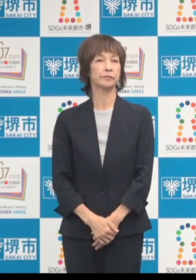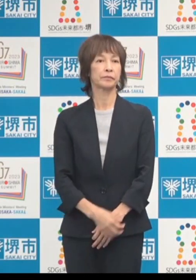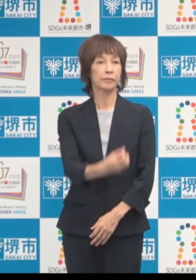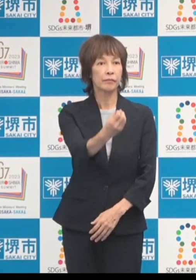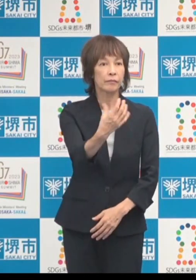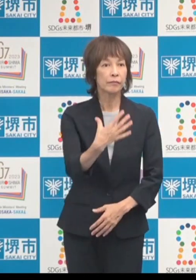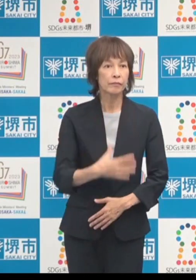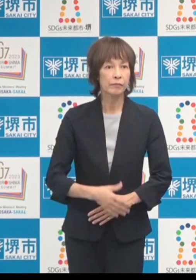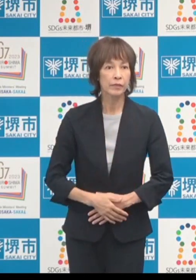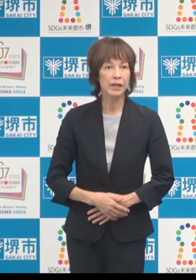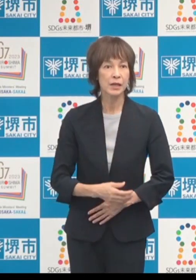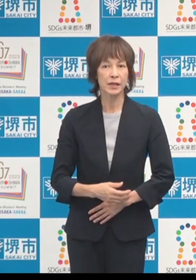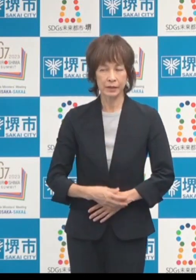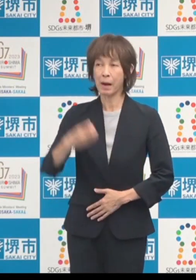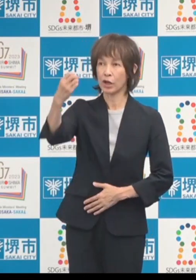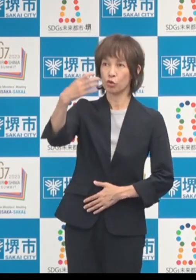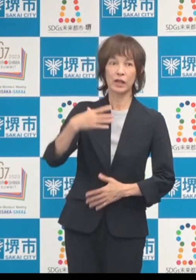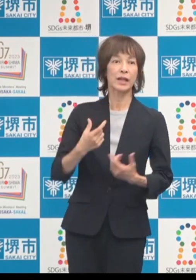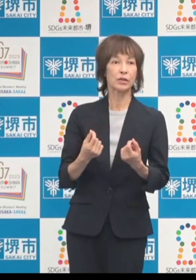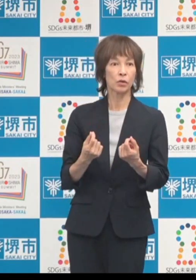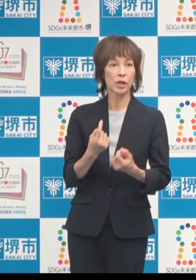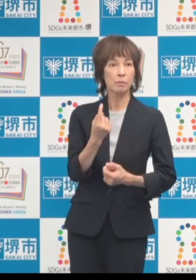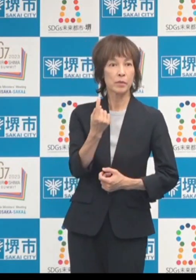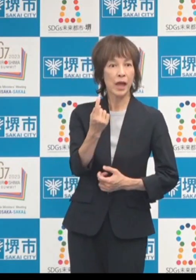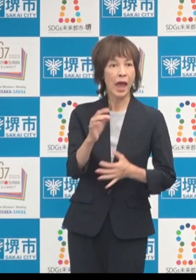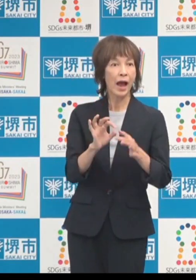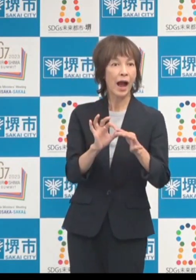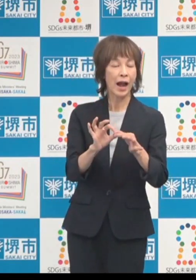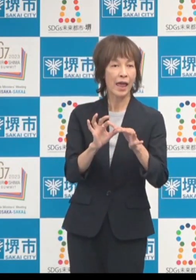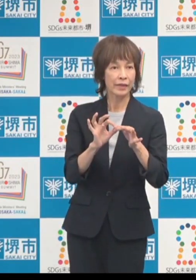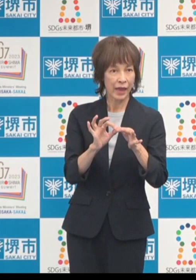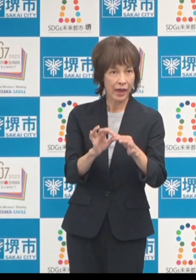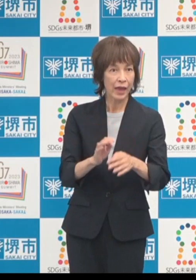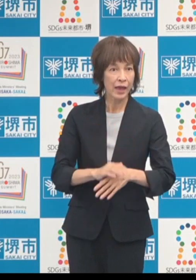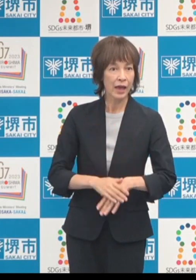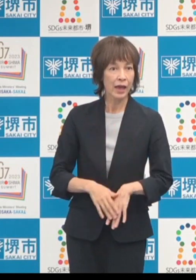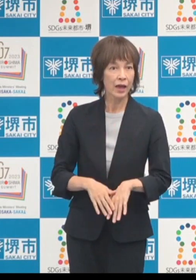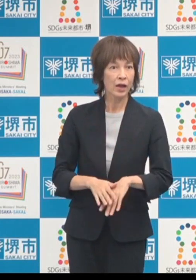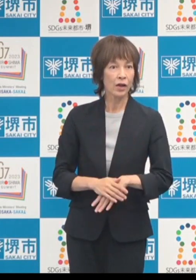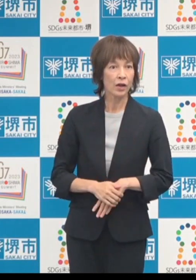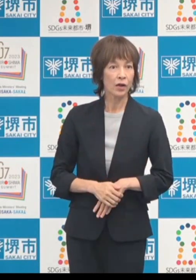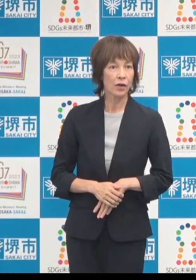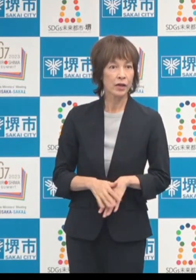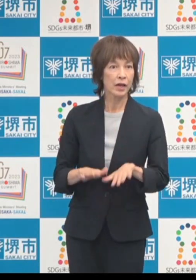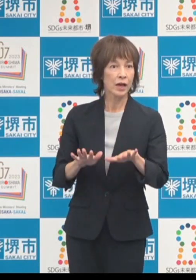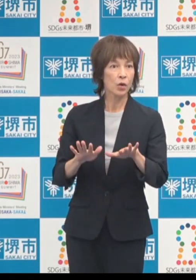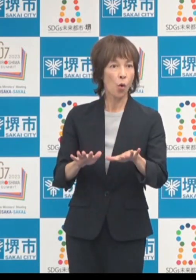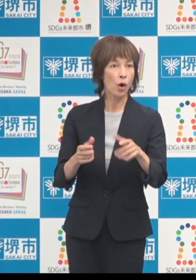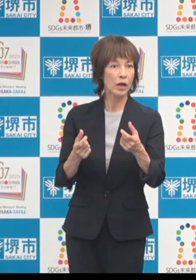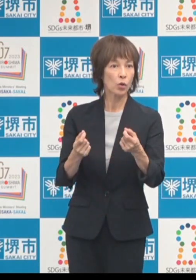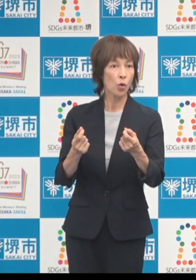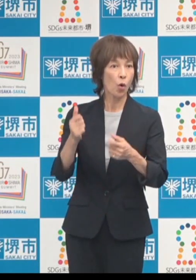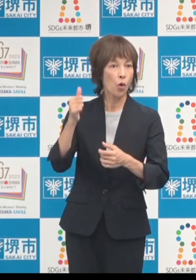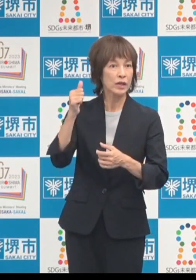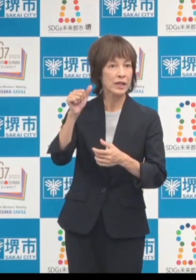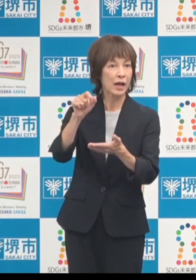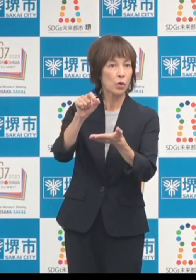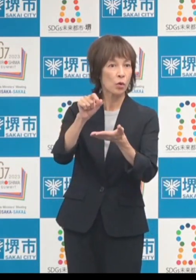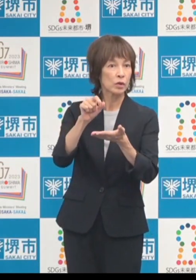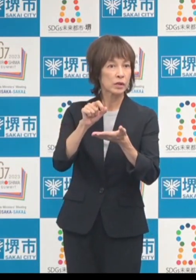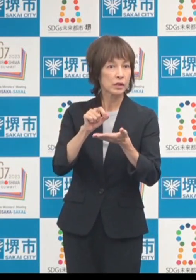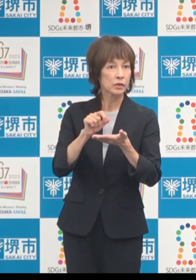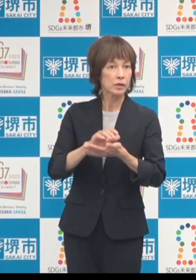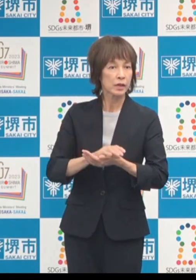もうまさに今言っていただいた通りだと思うんですけど、一応もう一つその関連で、その今回同様の議案の提出でも直近